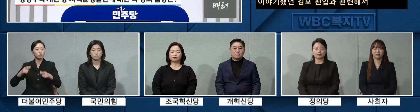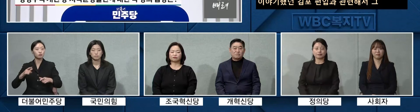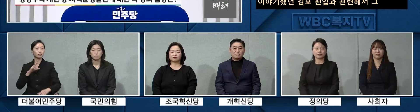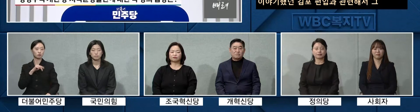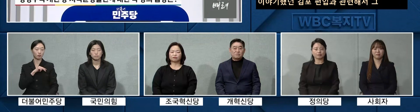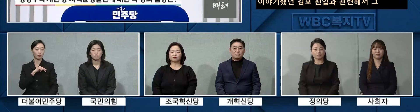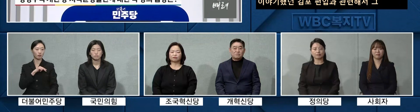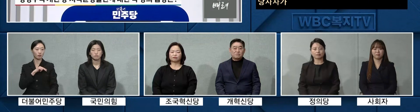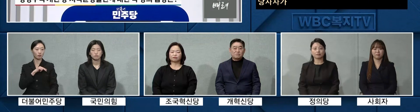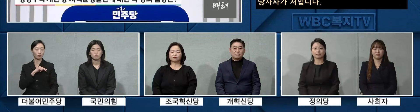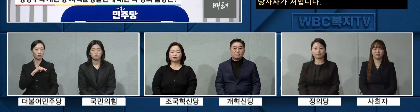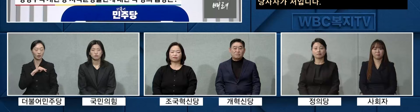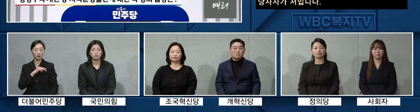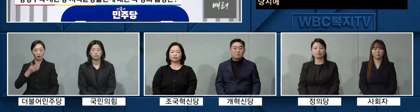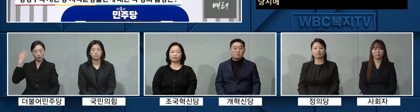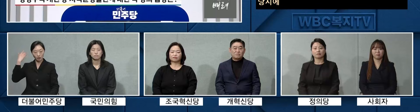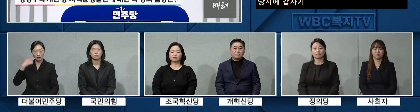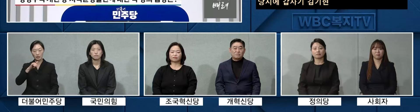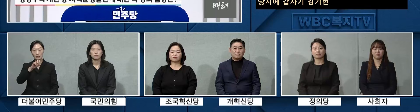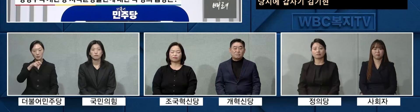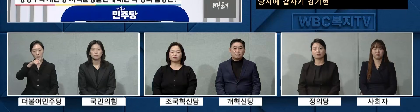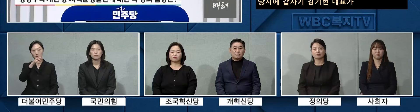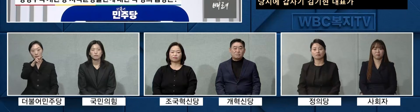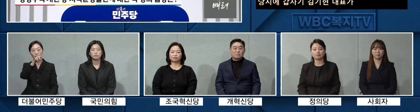김기현 대표가 와서 저희 지역에 와가지고